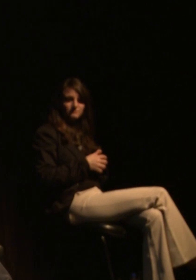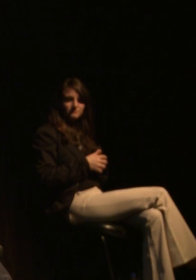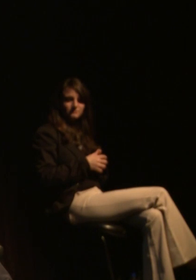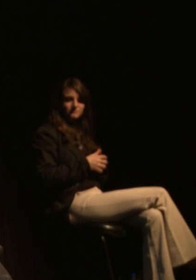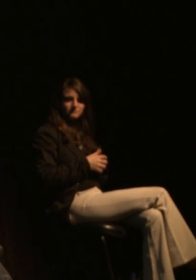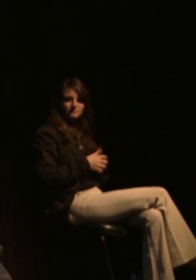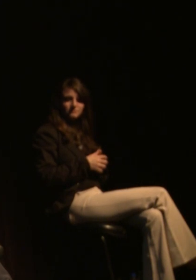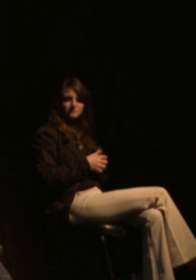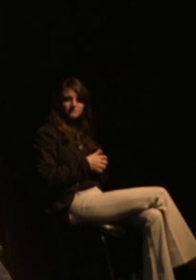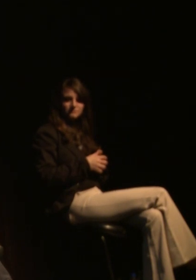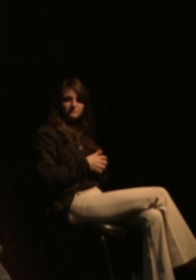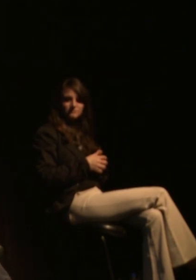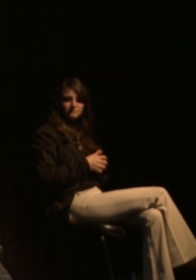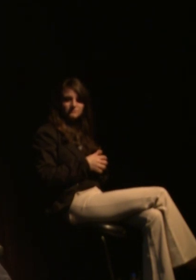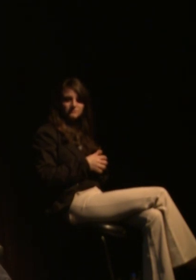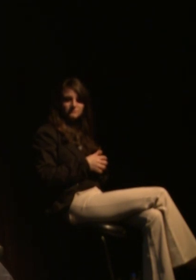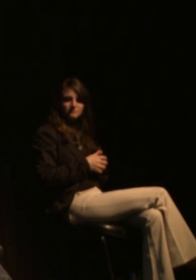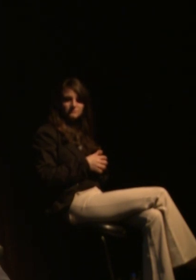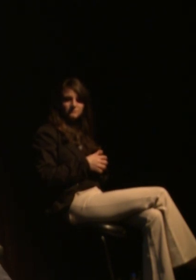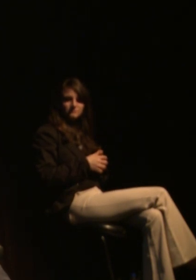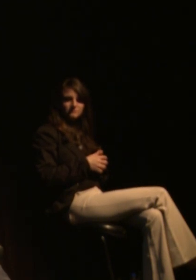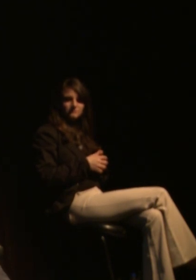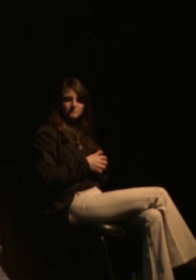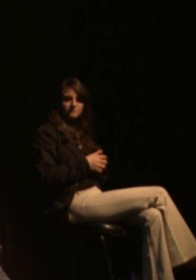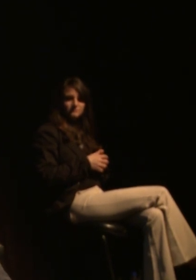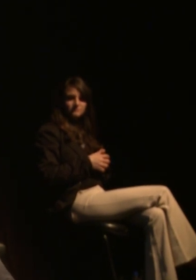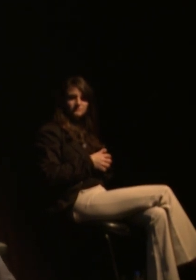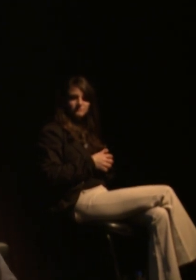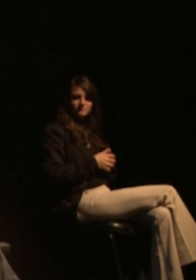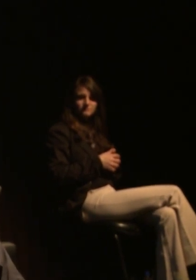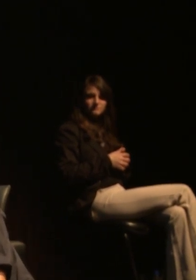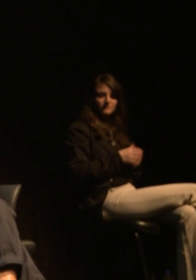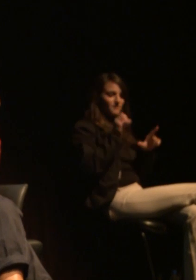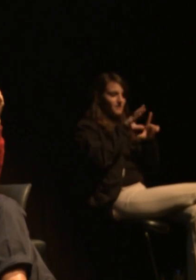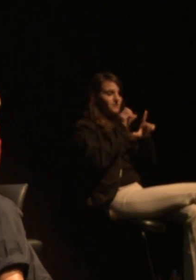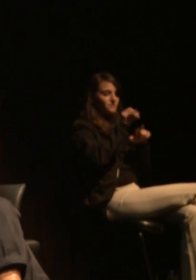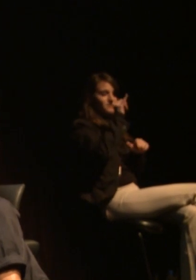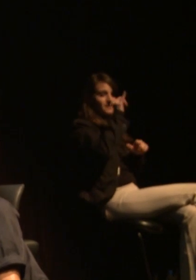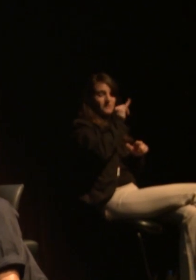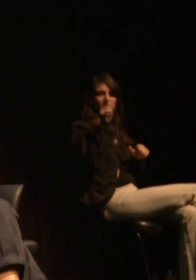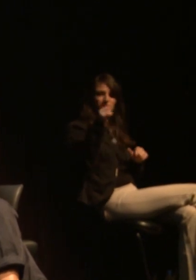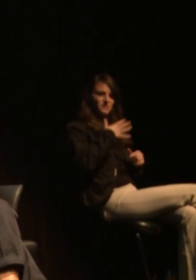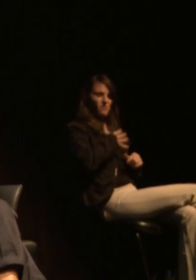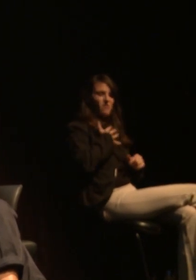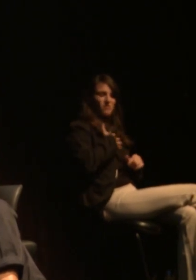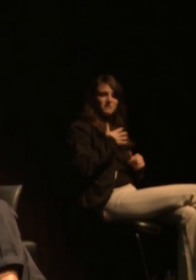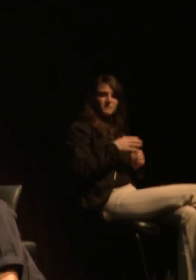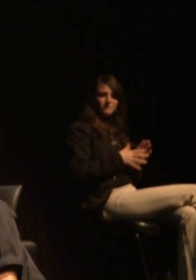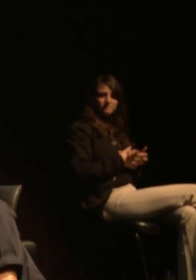enfim, esses são os italianos. Te influenciou muito, né? A literatura italiana. E